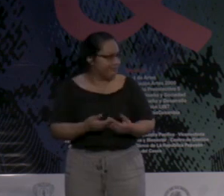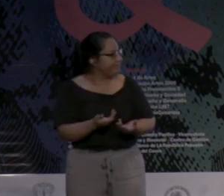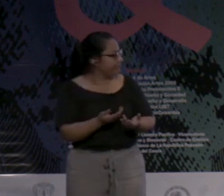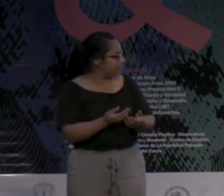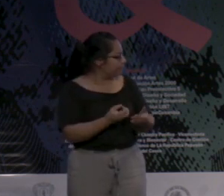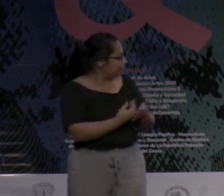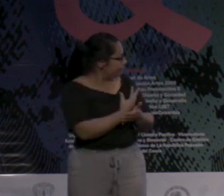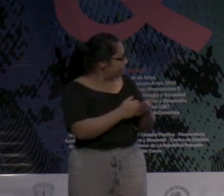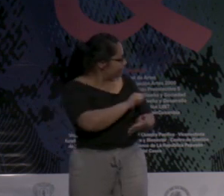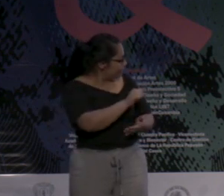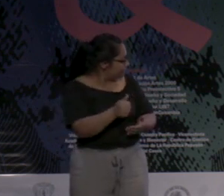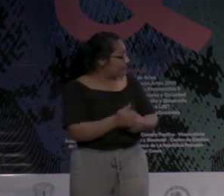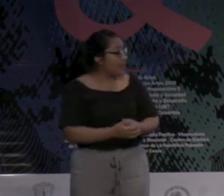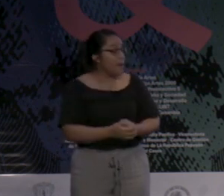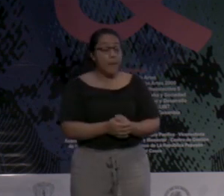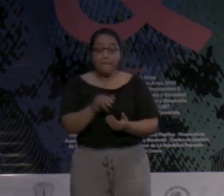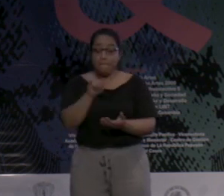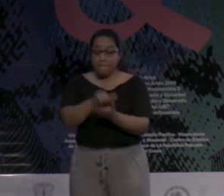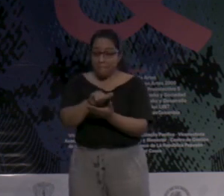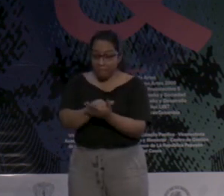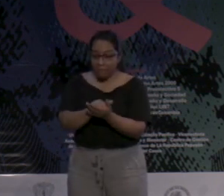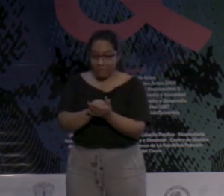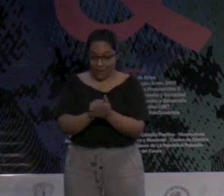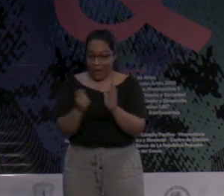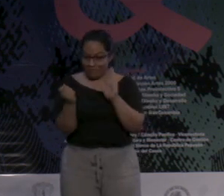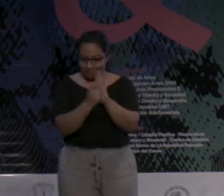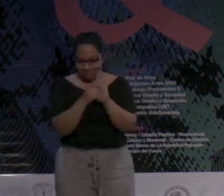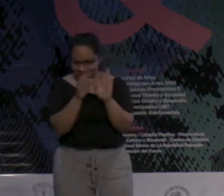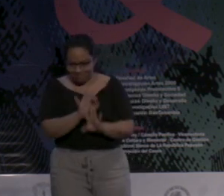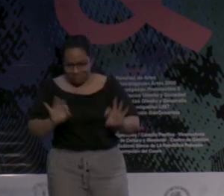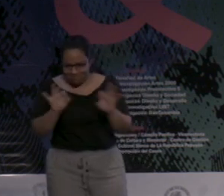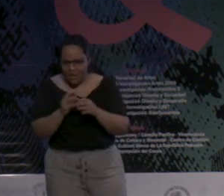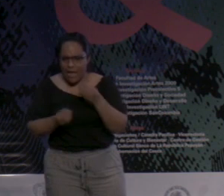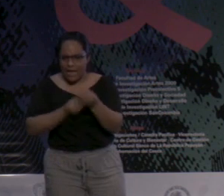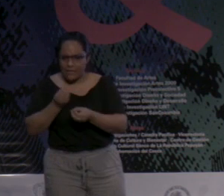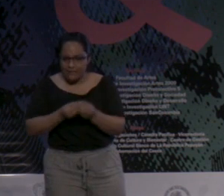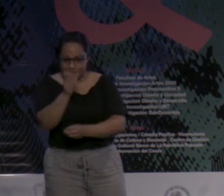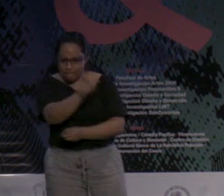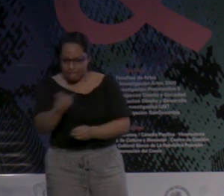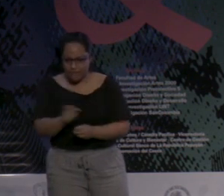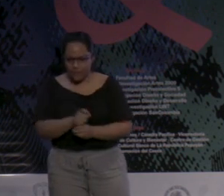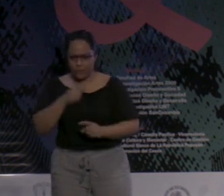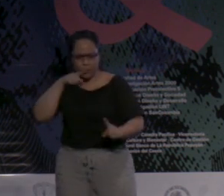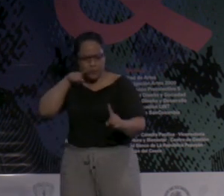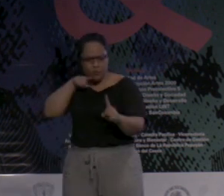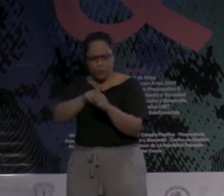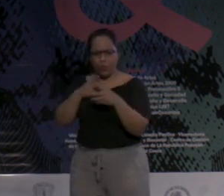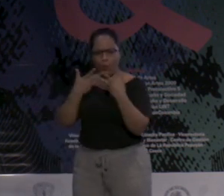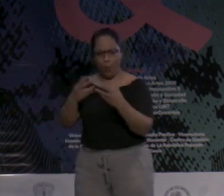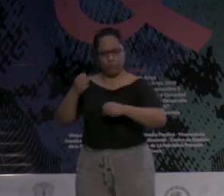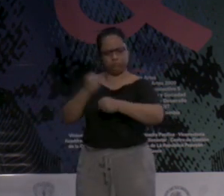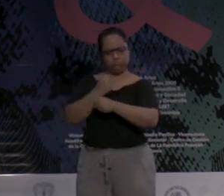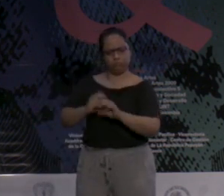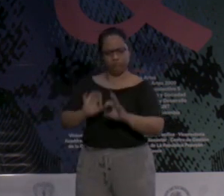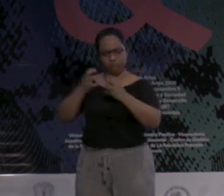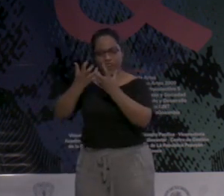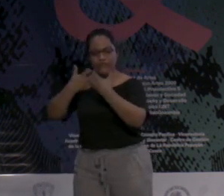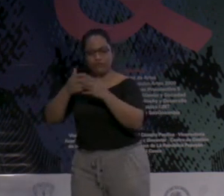favor. Así que vamos a este punto, necesitamos producir en los pobres una subjetividad operativa y